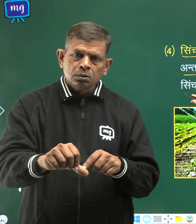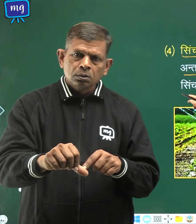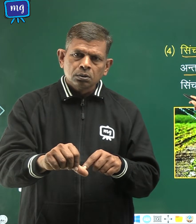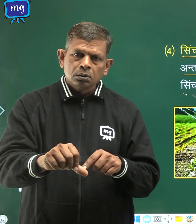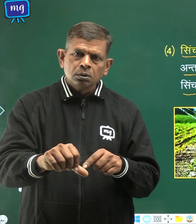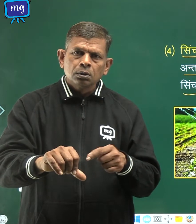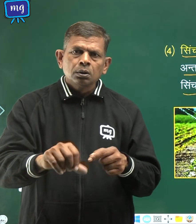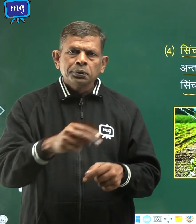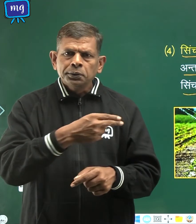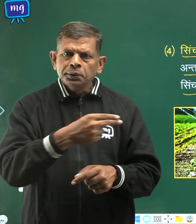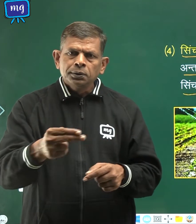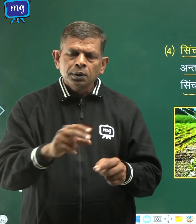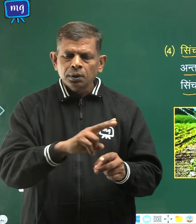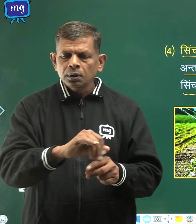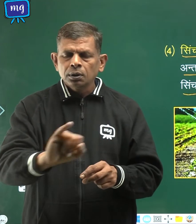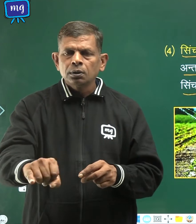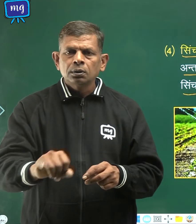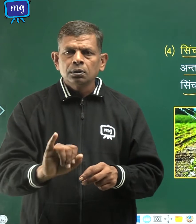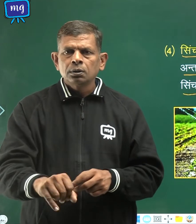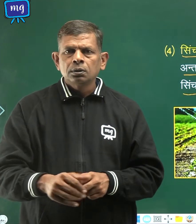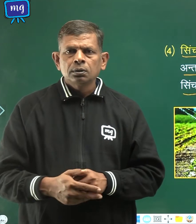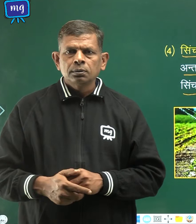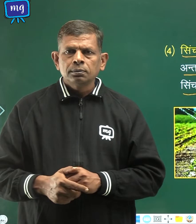सिंचाई कहलाता है।